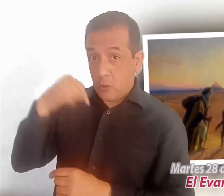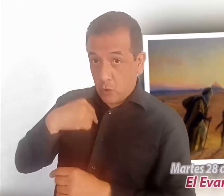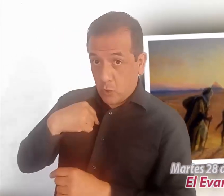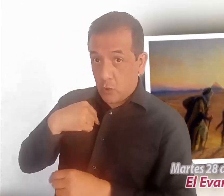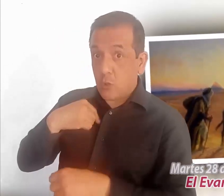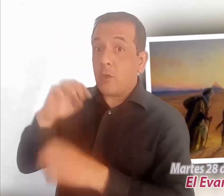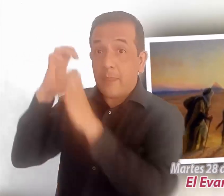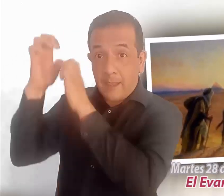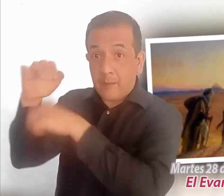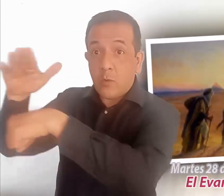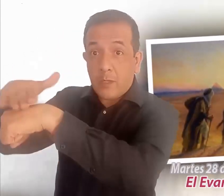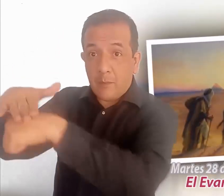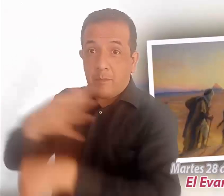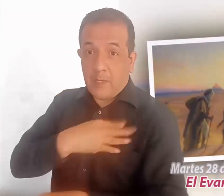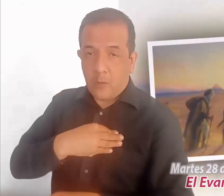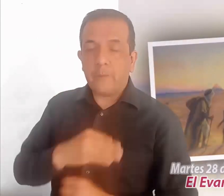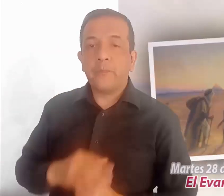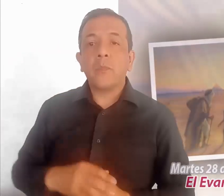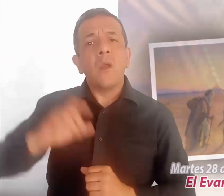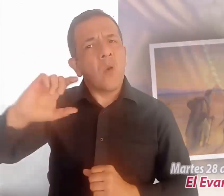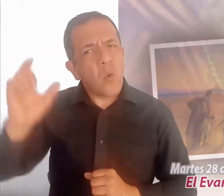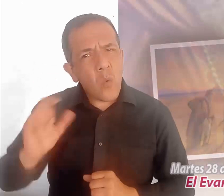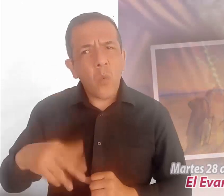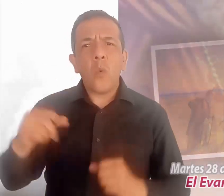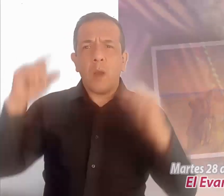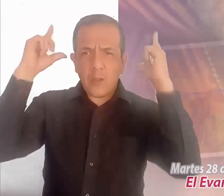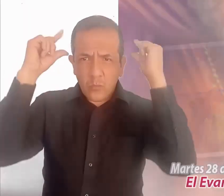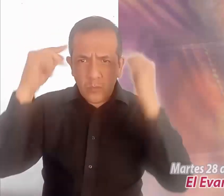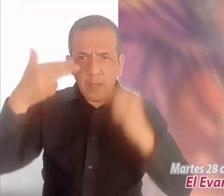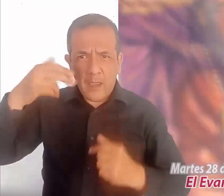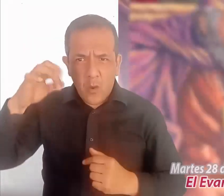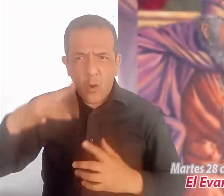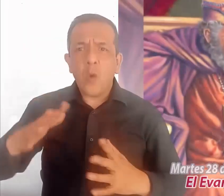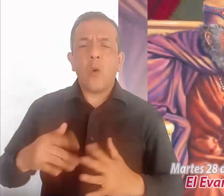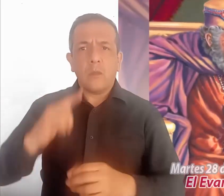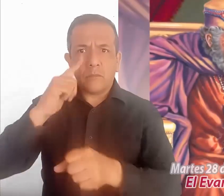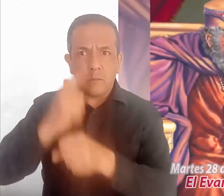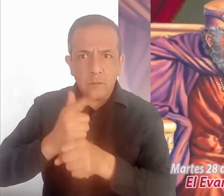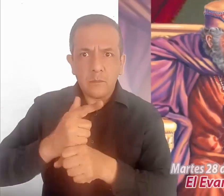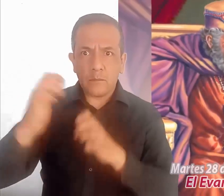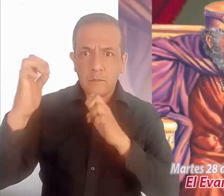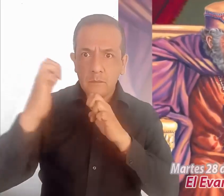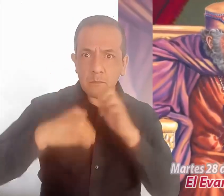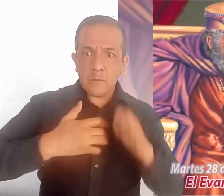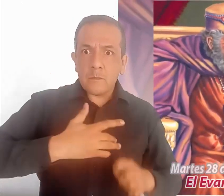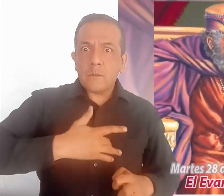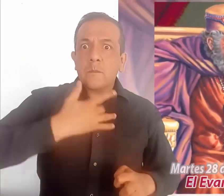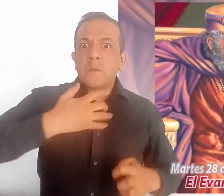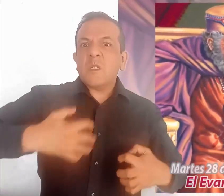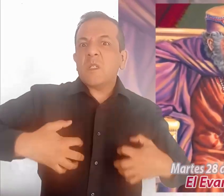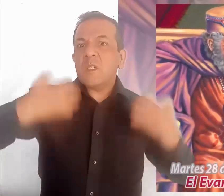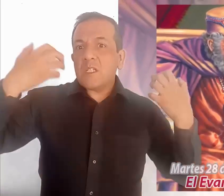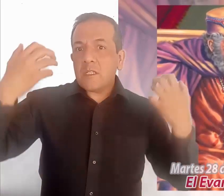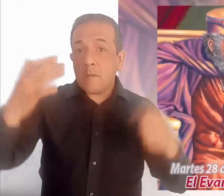hijo. Cuando Herodes se dio cuenta de que los magos lo habían engañado, se puso furioso y mandó matar en Belén